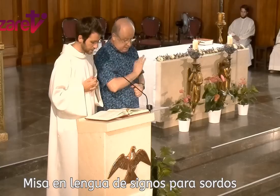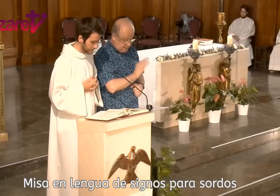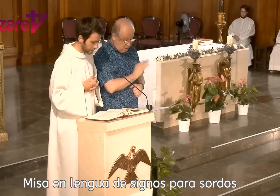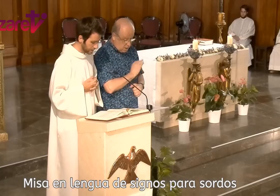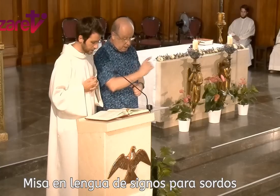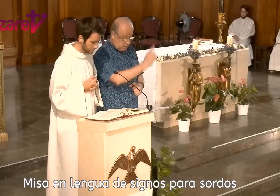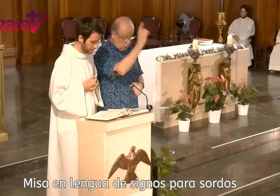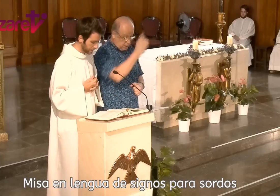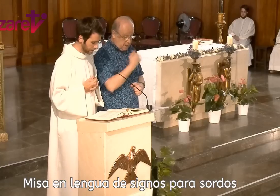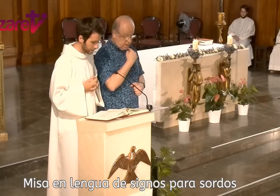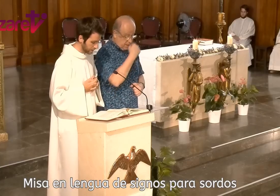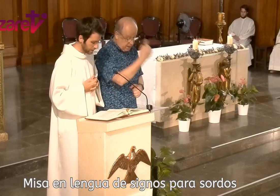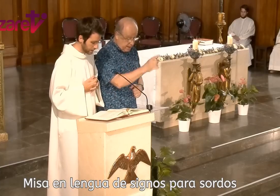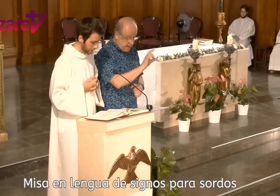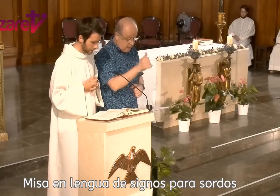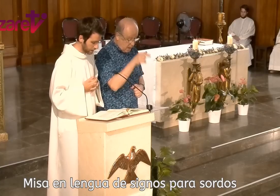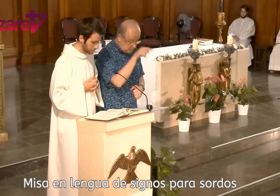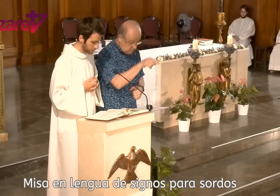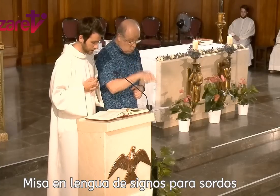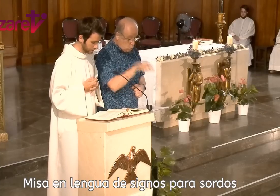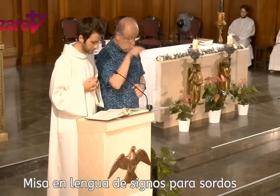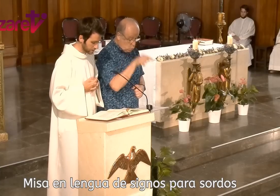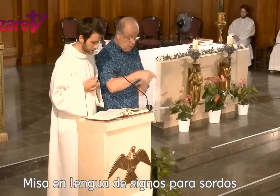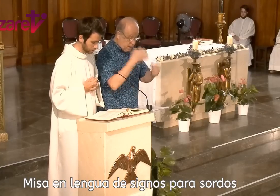Sal y permanece de pie en el monte ante el Señor.